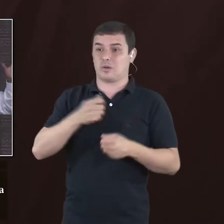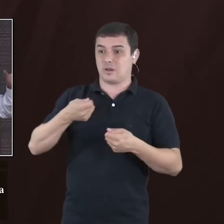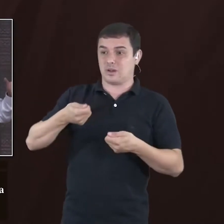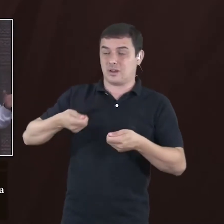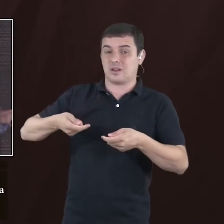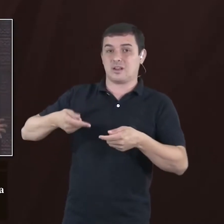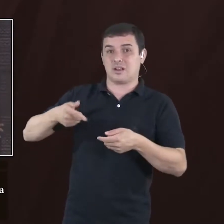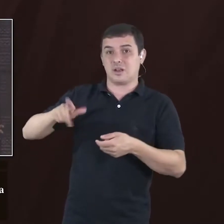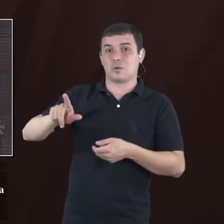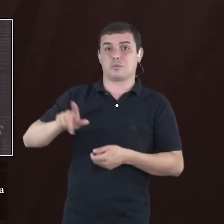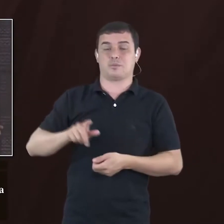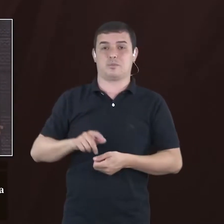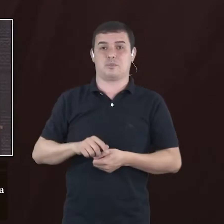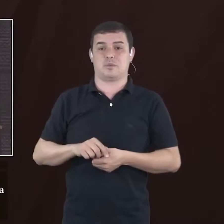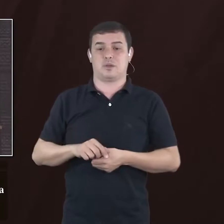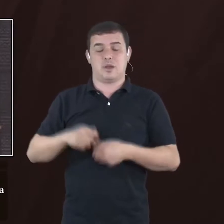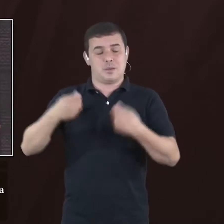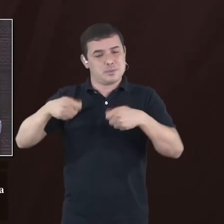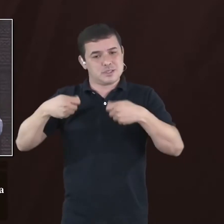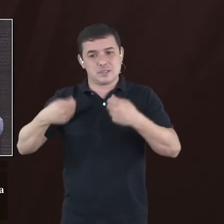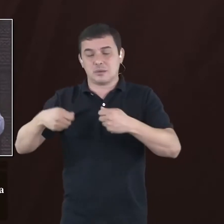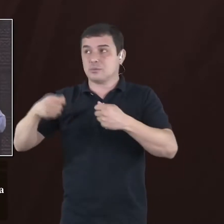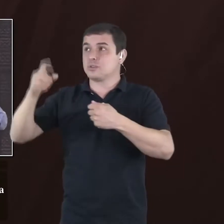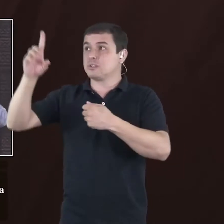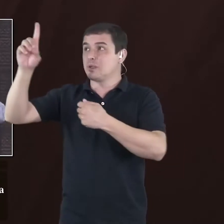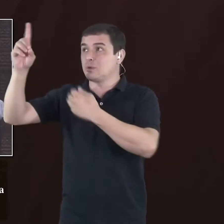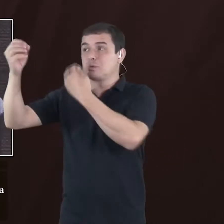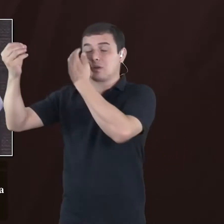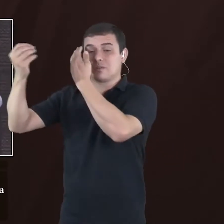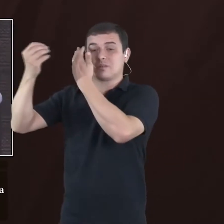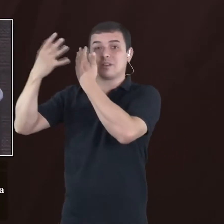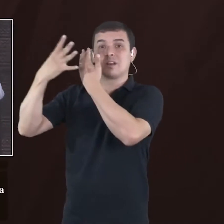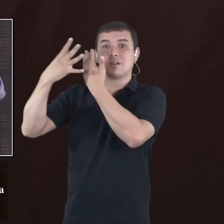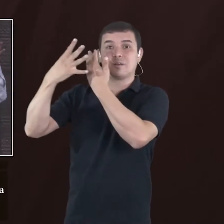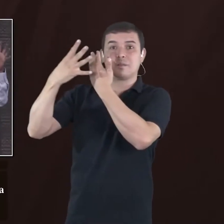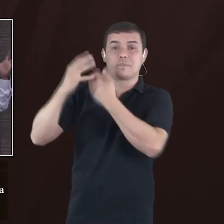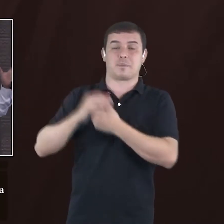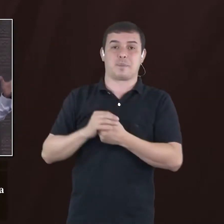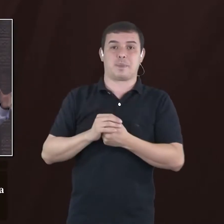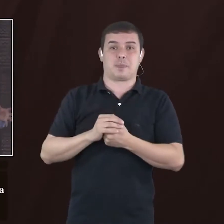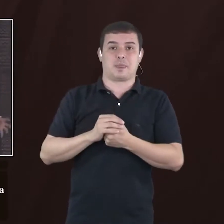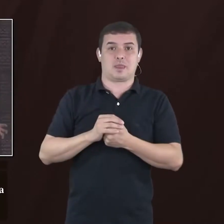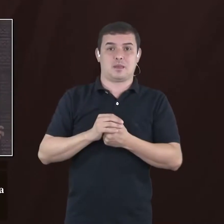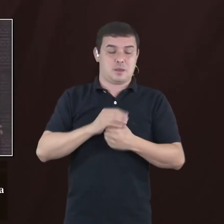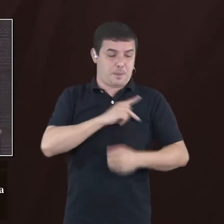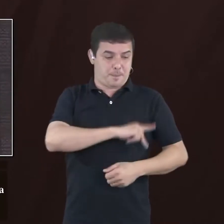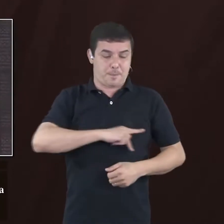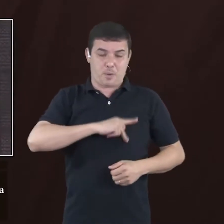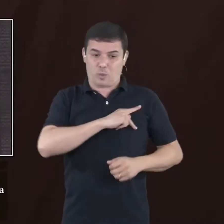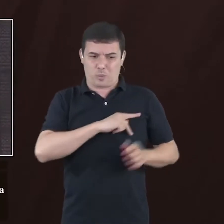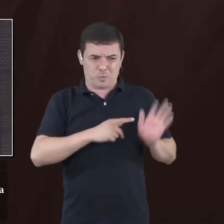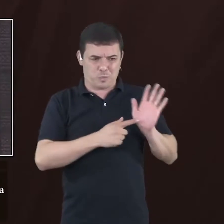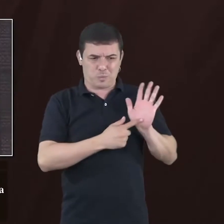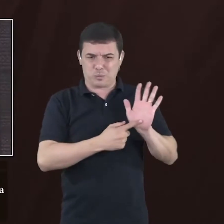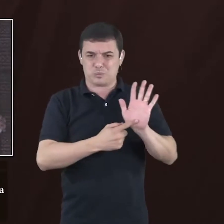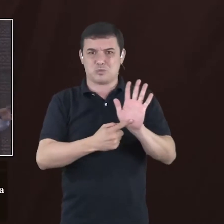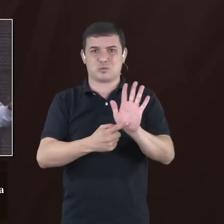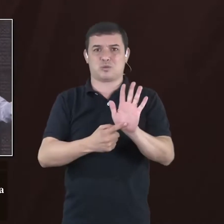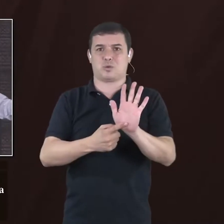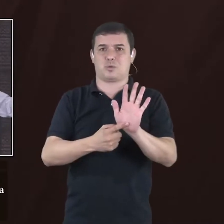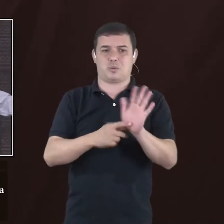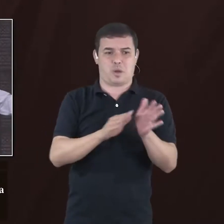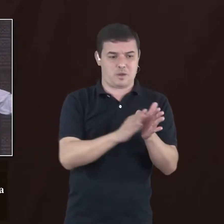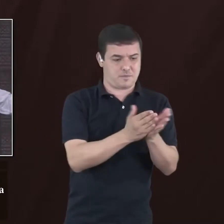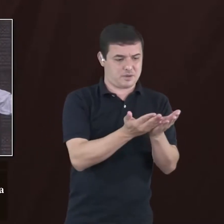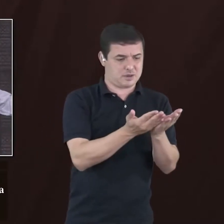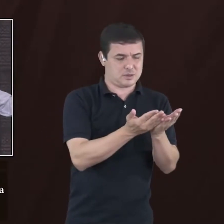revelação da palavra de Deus, sem Paulo ter completada a revelação dos mistérios de Deus, irmãos,